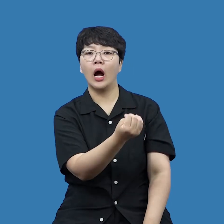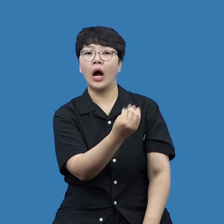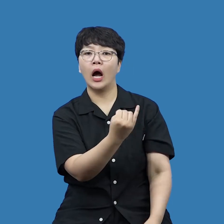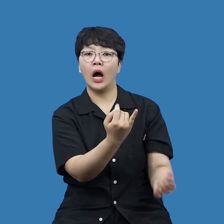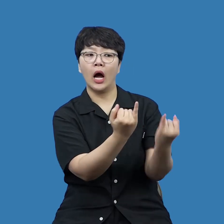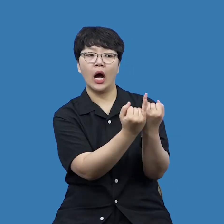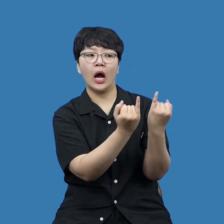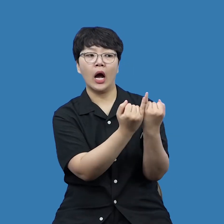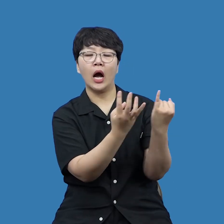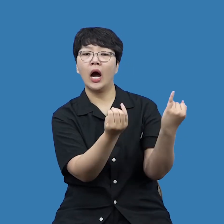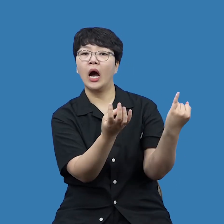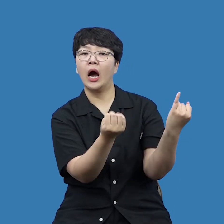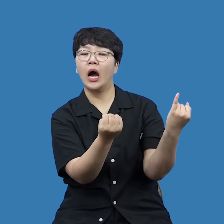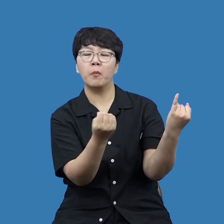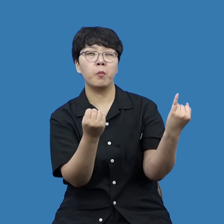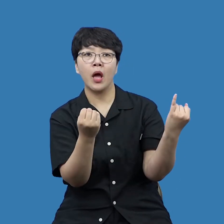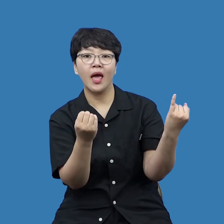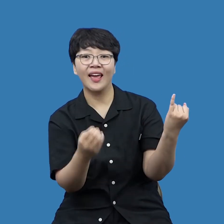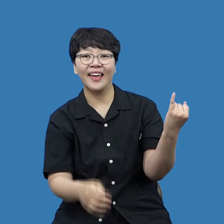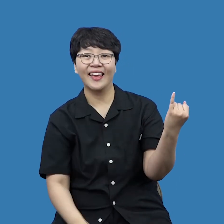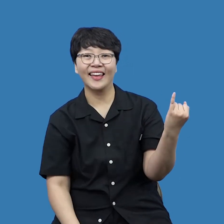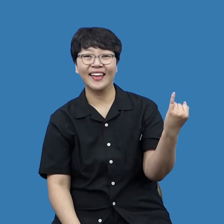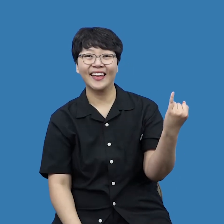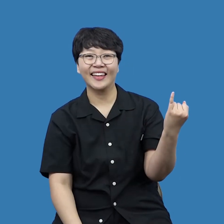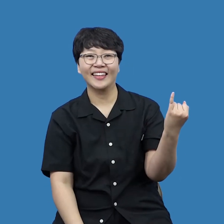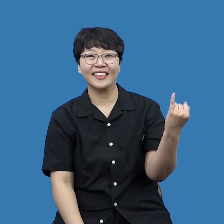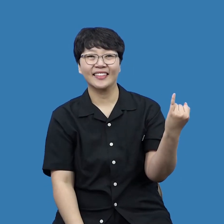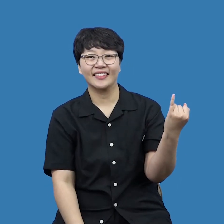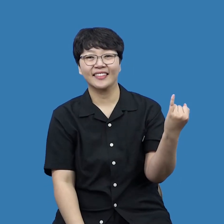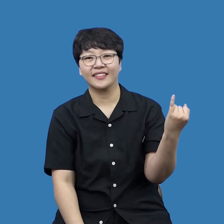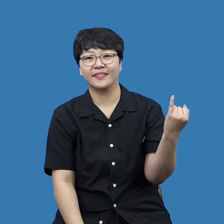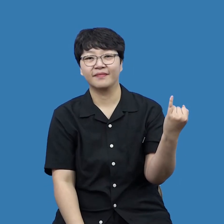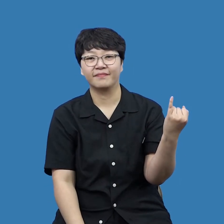예? 계산이 잘 안 되십니까?